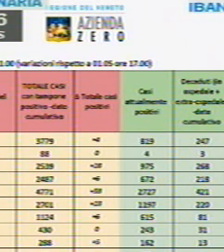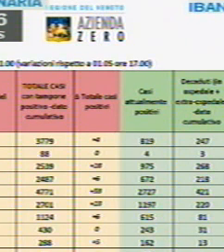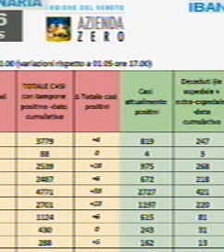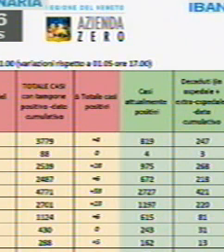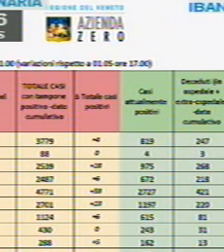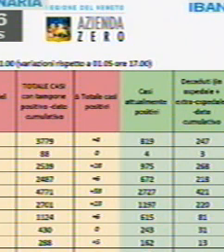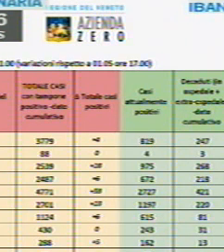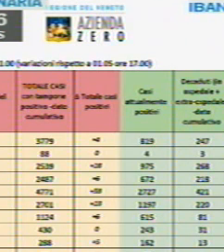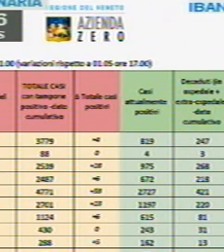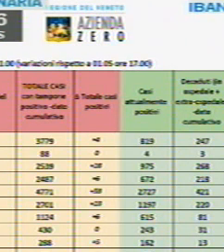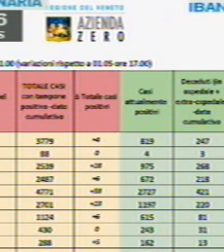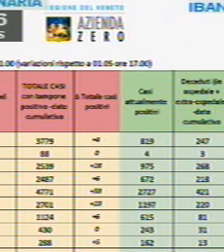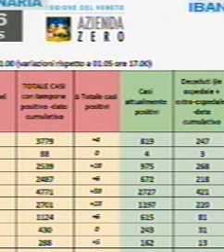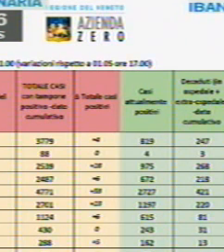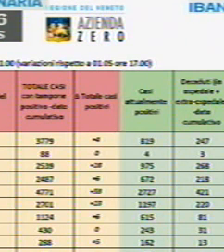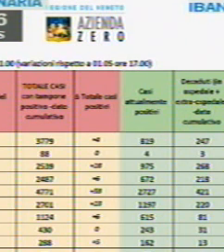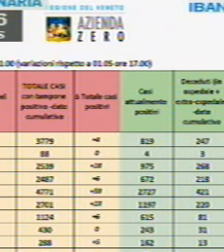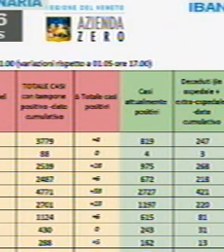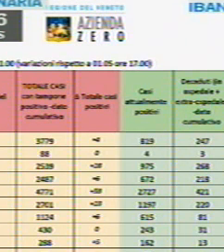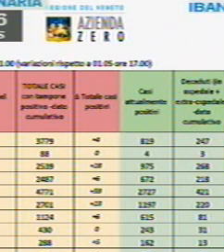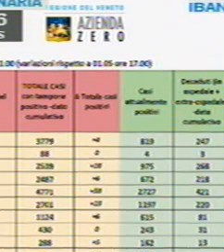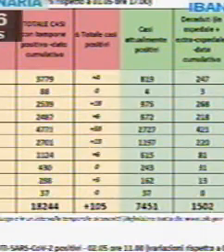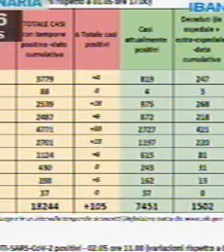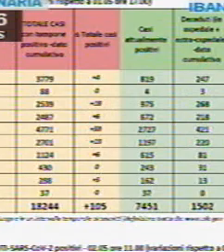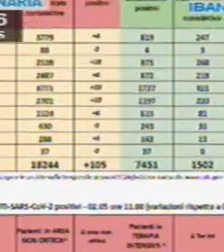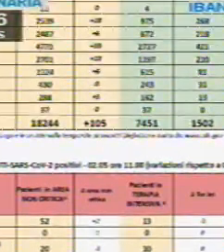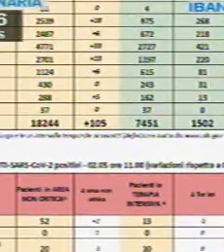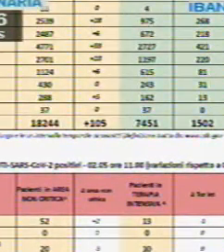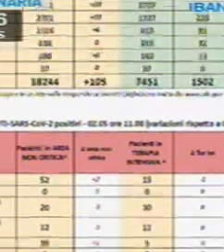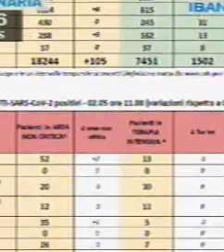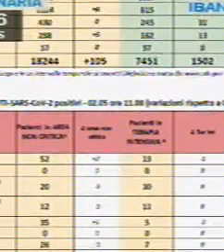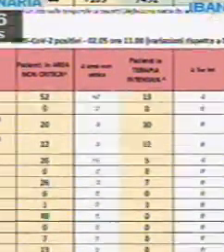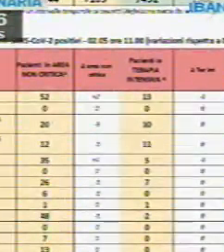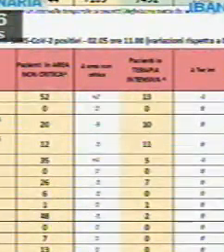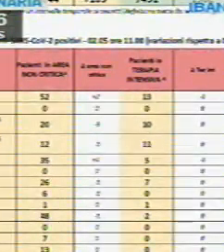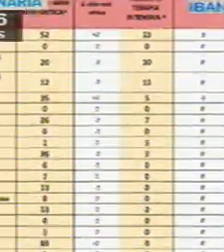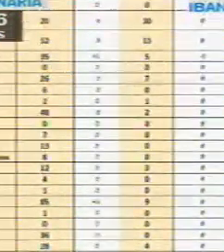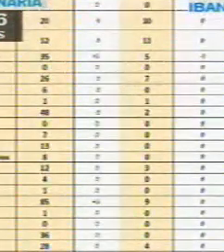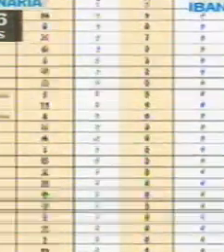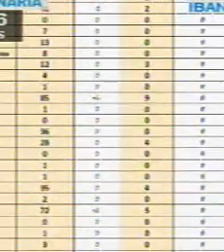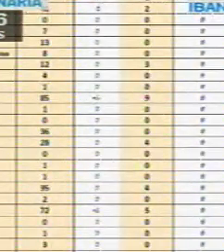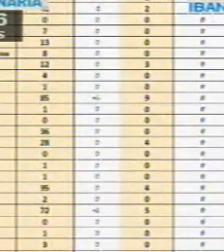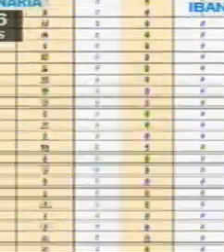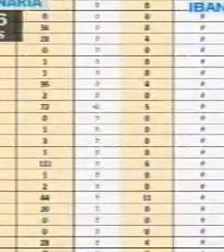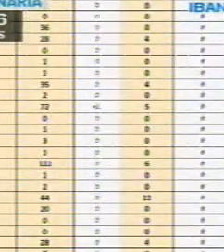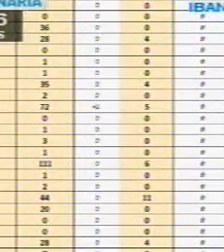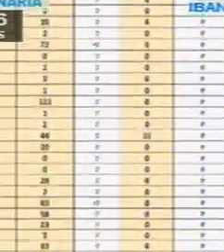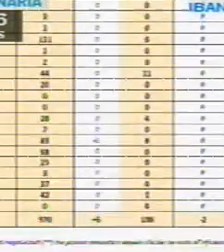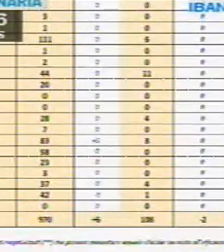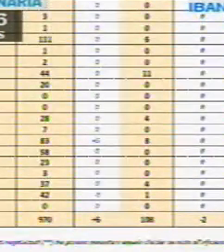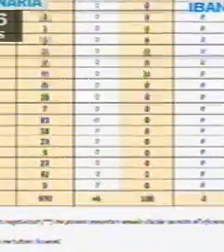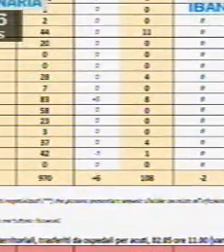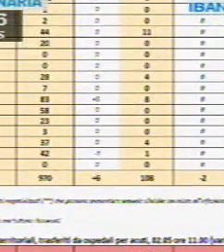7.165. Il dato, voglio ricordarlo, è relativo alle 20 di ieri del 1° maggio. Andiamo a vedere nello specifico il numero